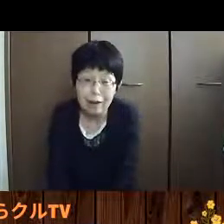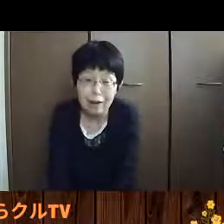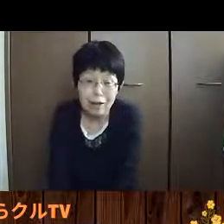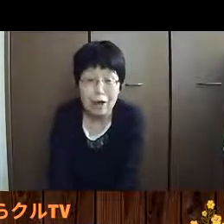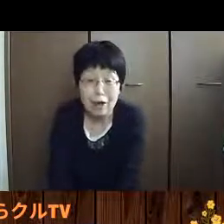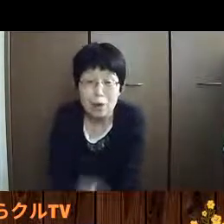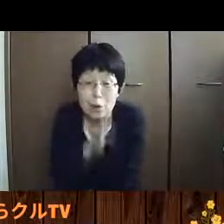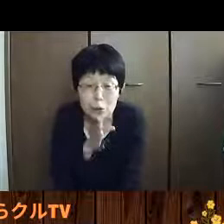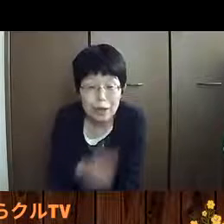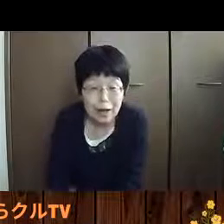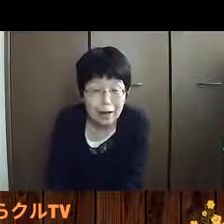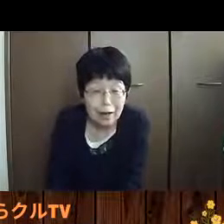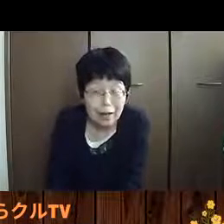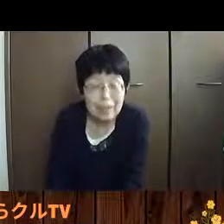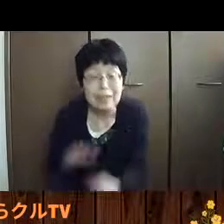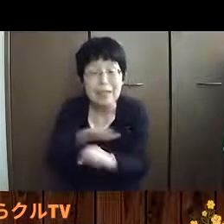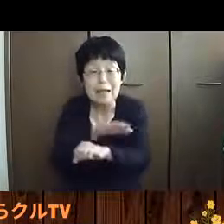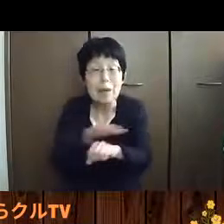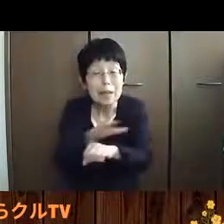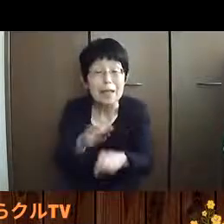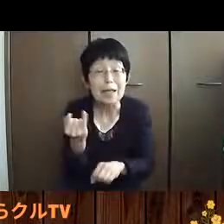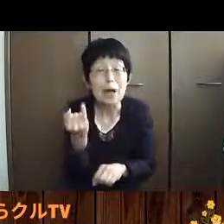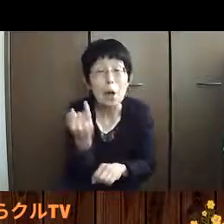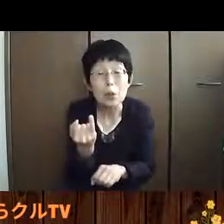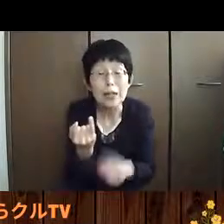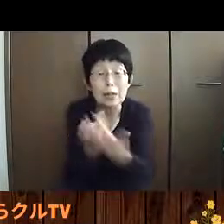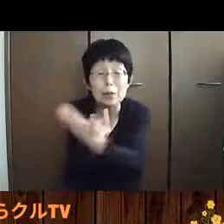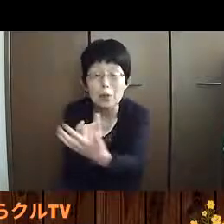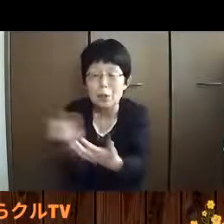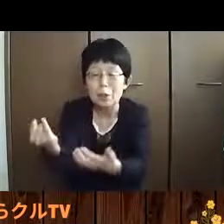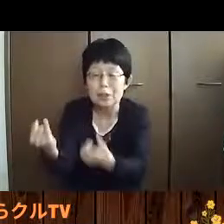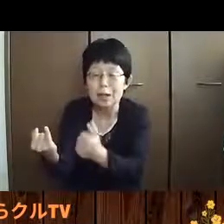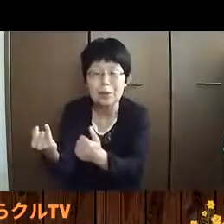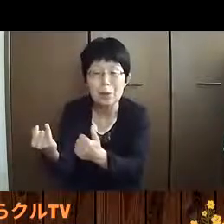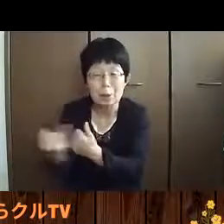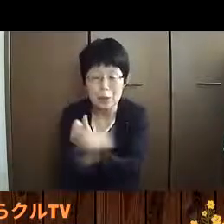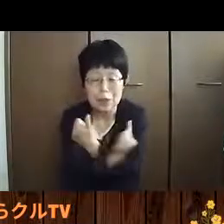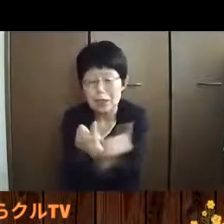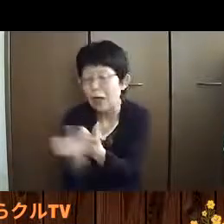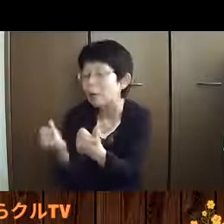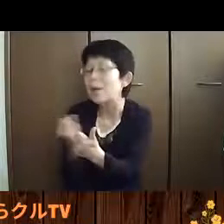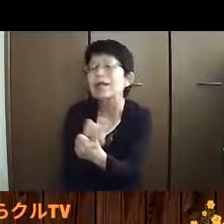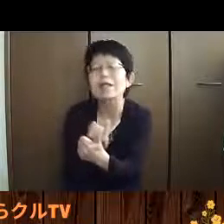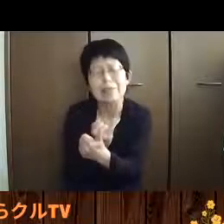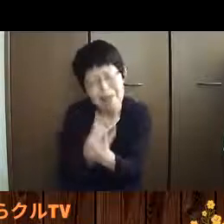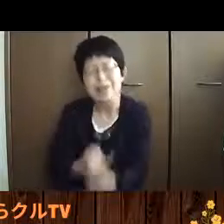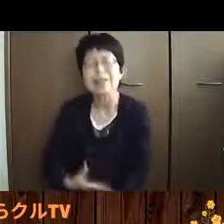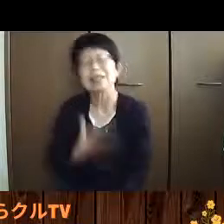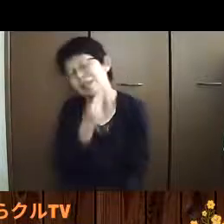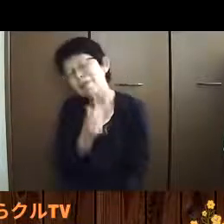そして可愛い女の子に囲まれて幸せだなっていう風になっちゃってる。ほっぺを